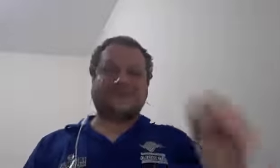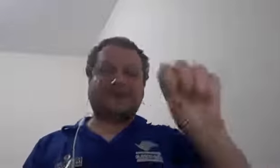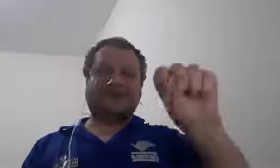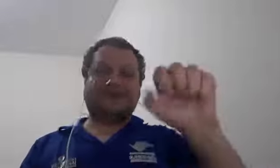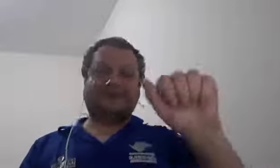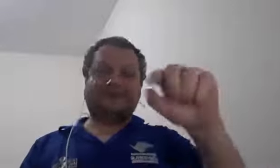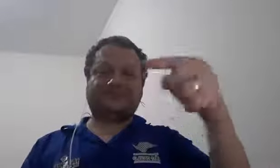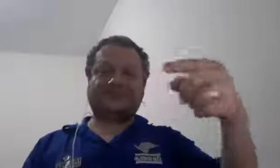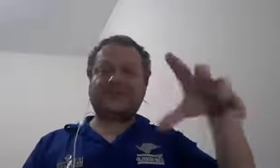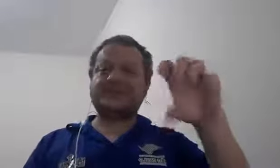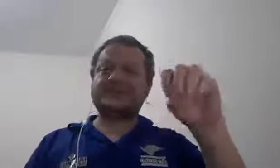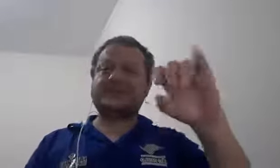Estação, São